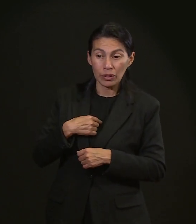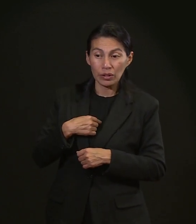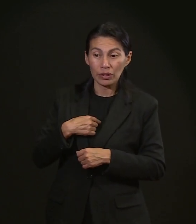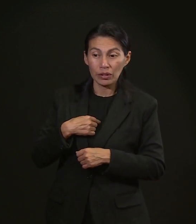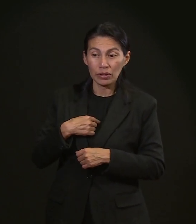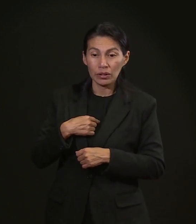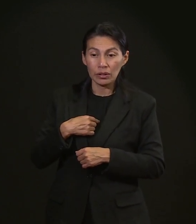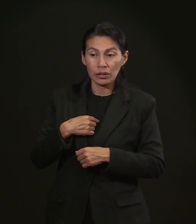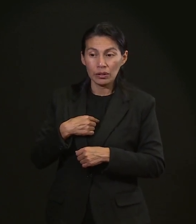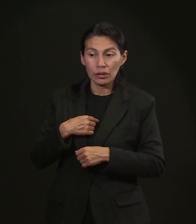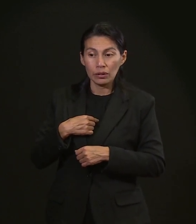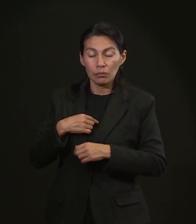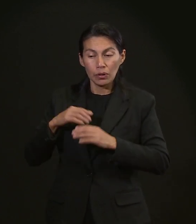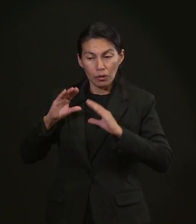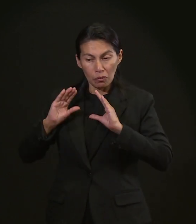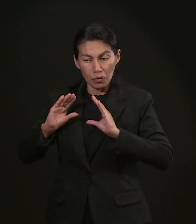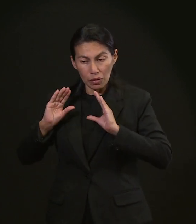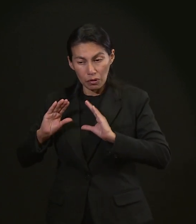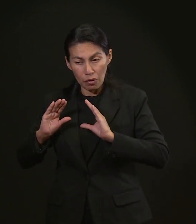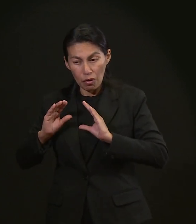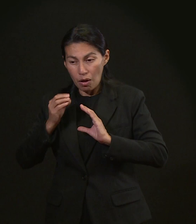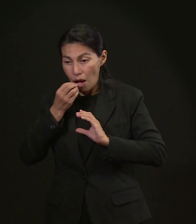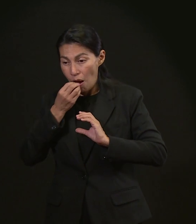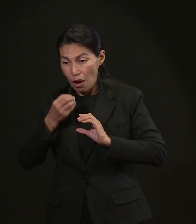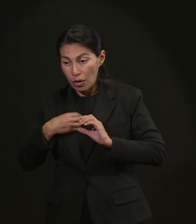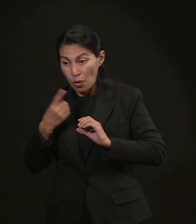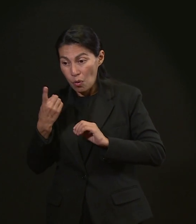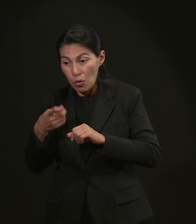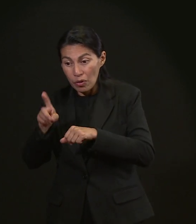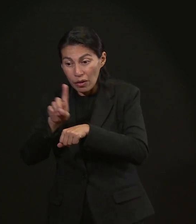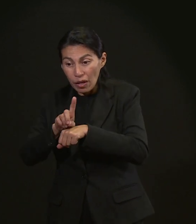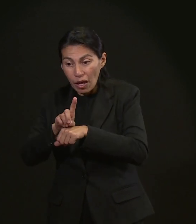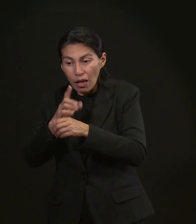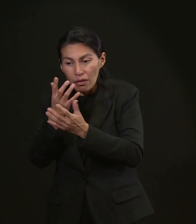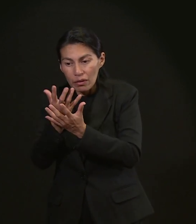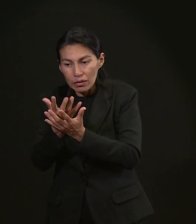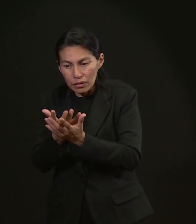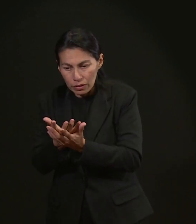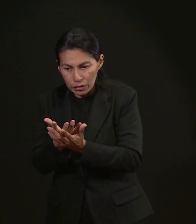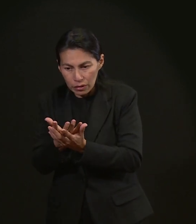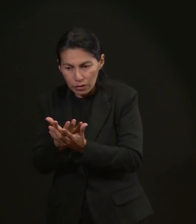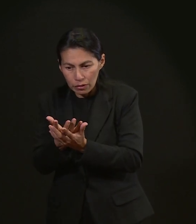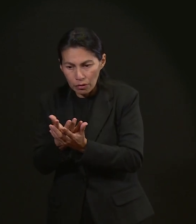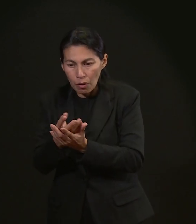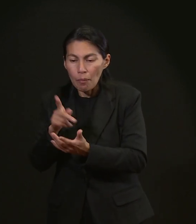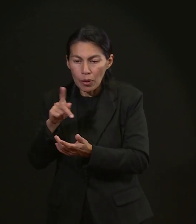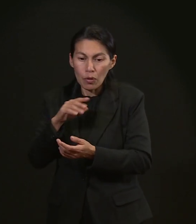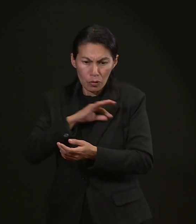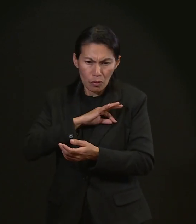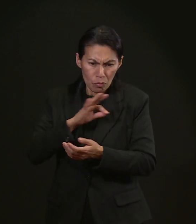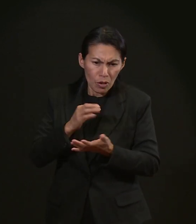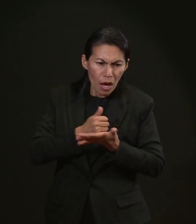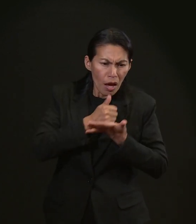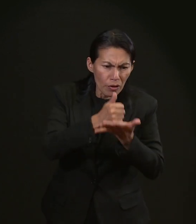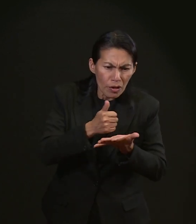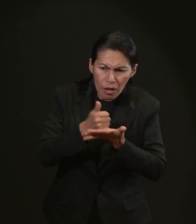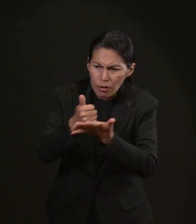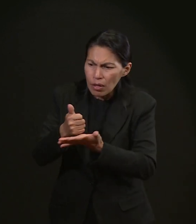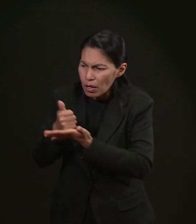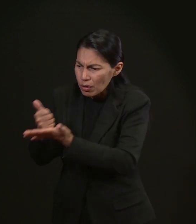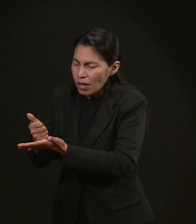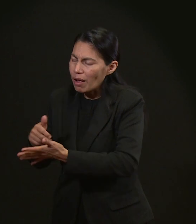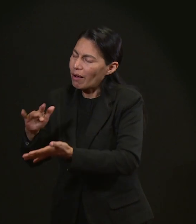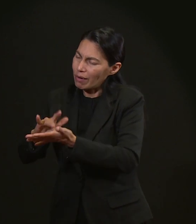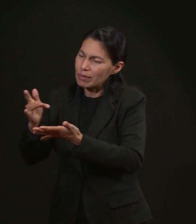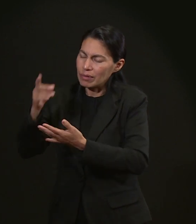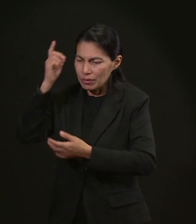mí de alguna manera me preservo aunque un día estuve descansando me preservo para ayudar a todos los demás